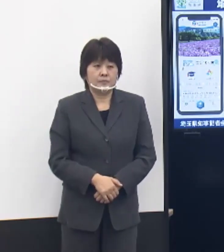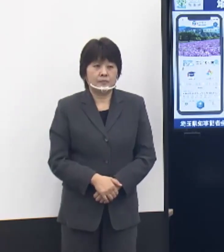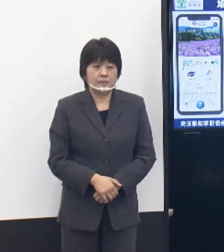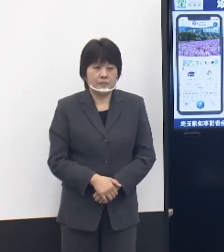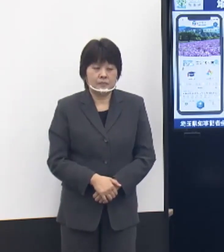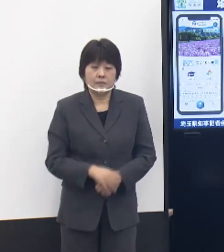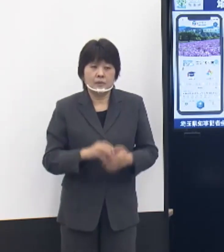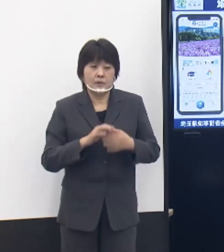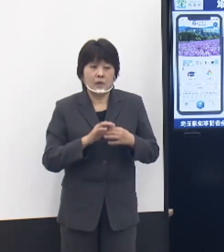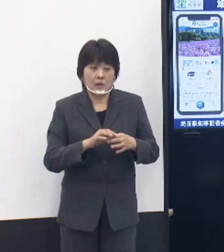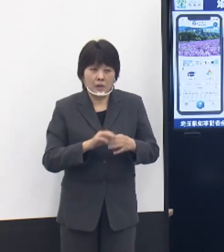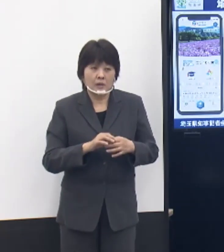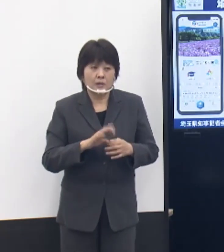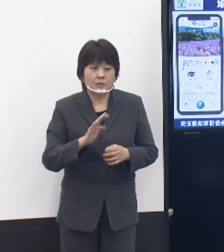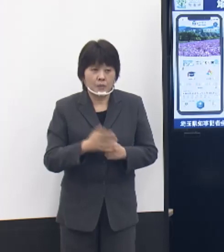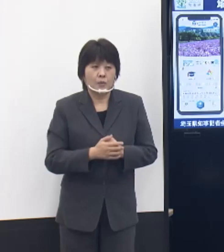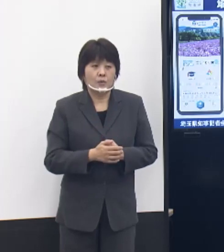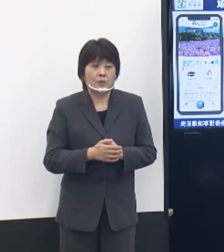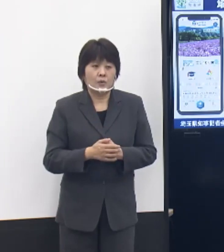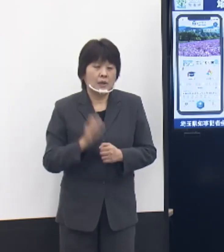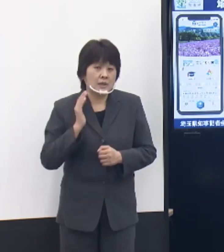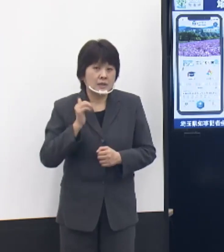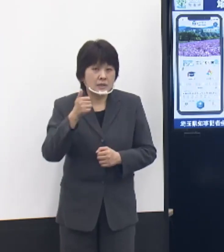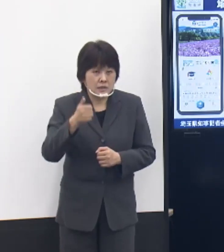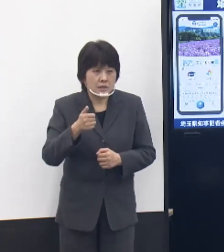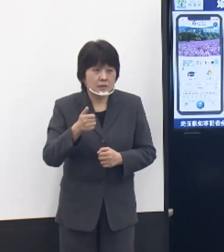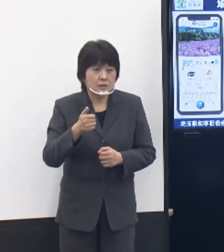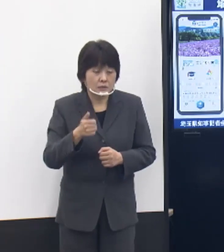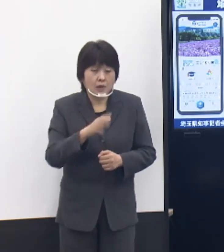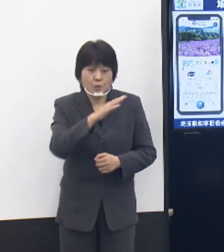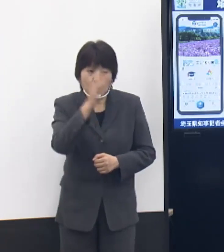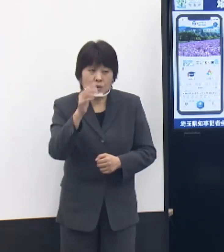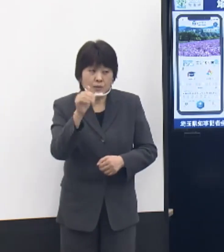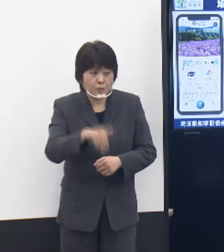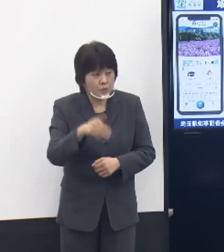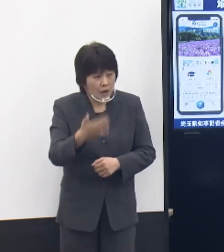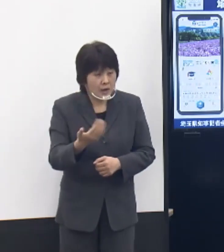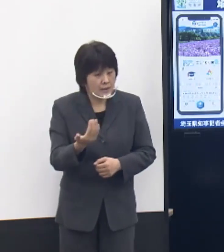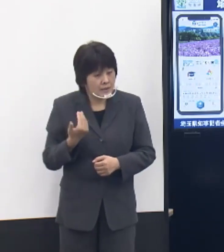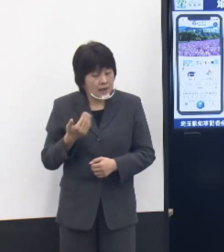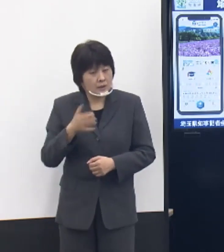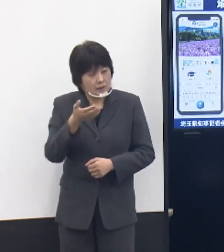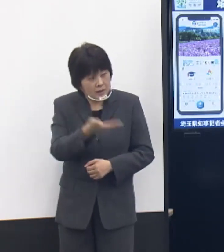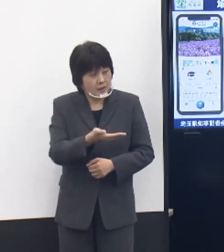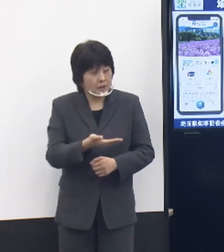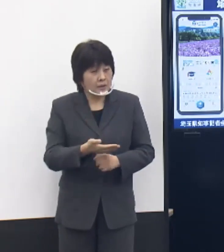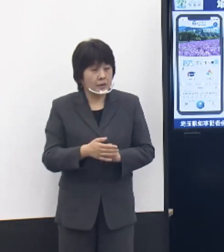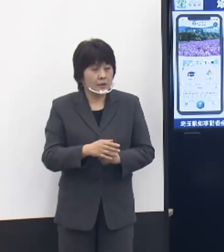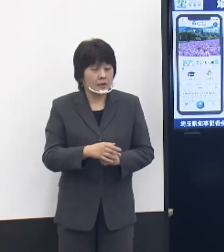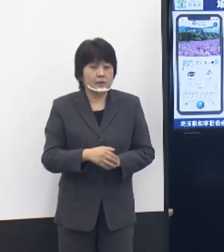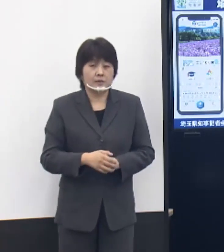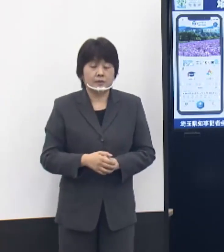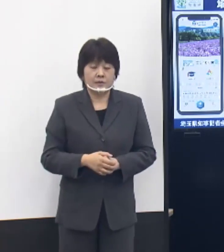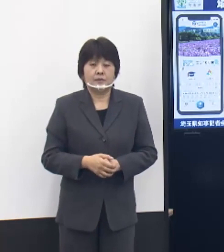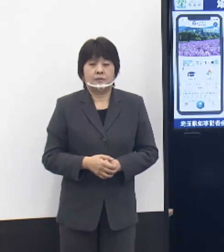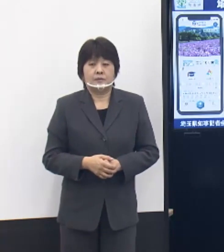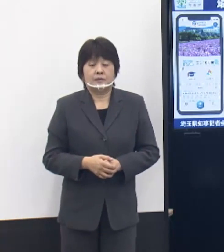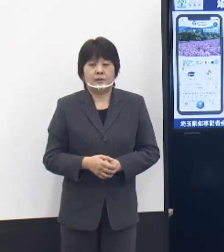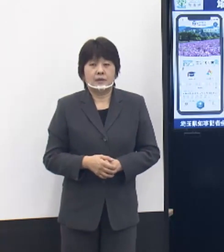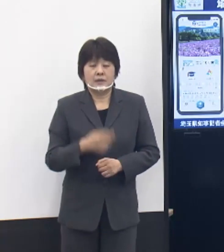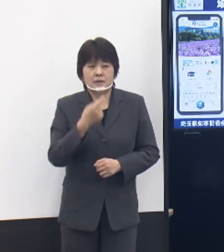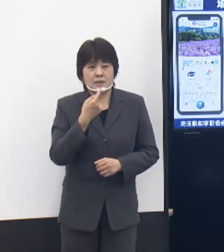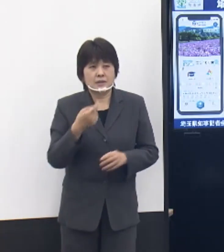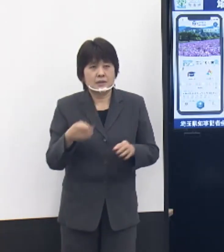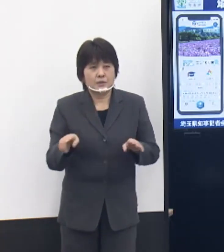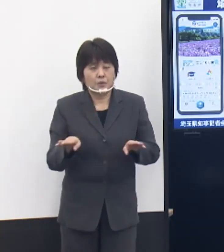ちなみに関連してなんですけど、知事は、期日前なのか、あるいは当日の投票なのか、ご自身はどちらに行かれるご予定でしょうか。 ですね、日